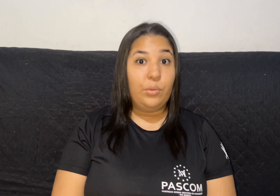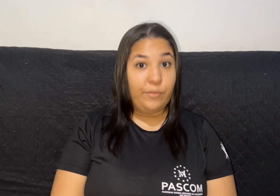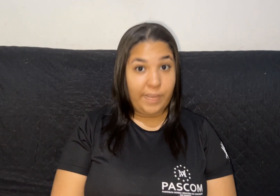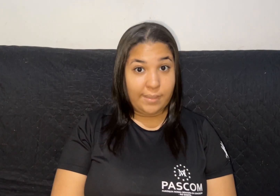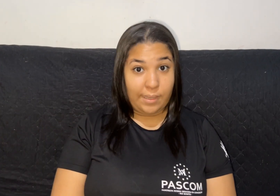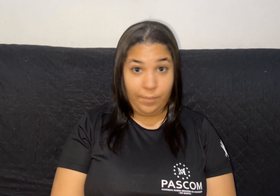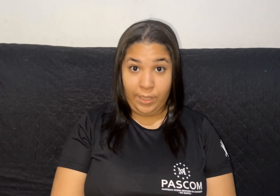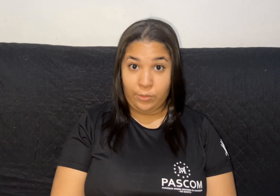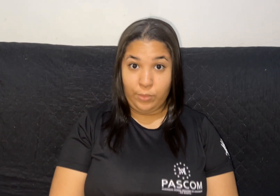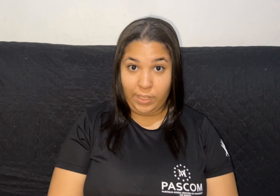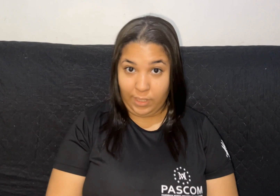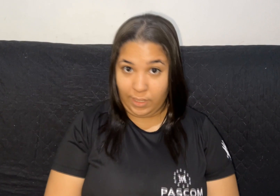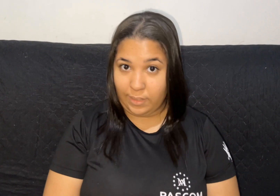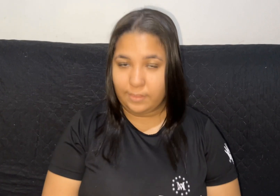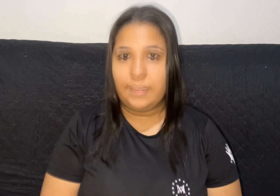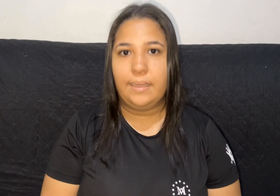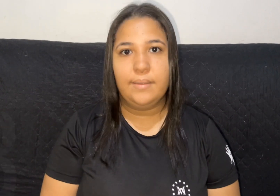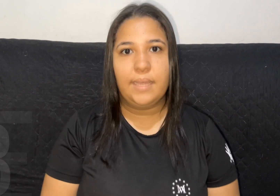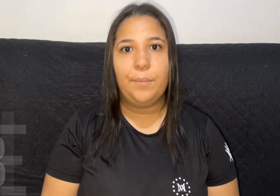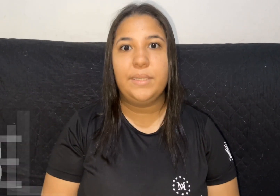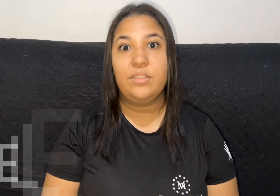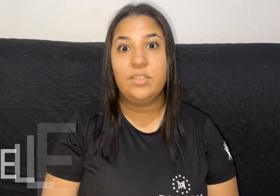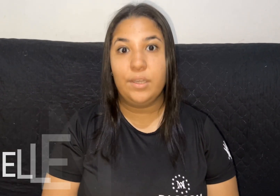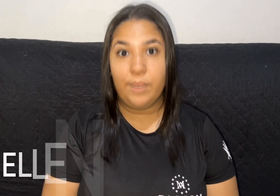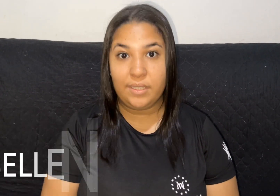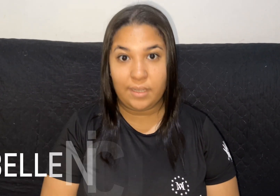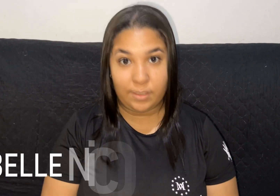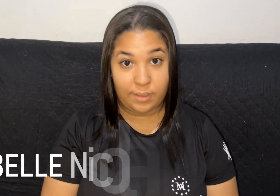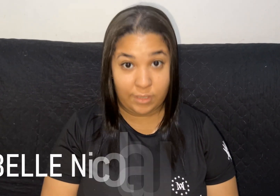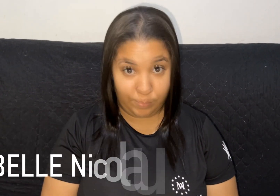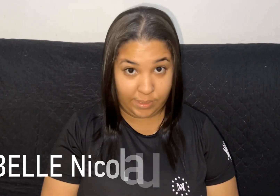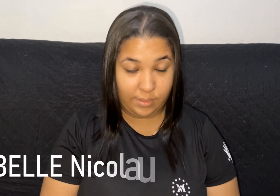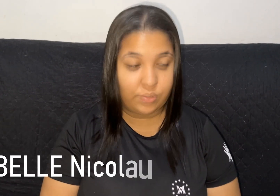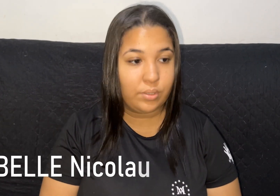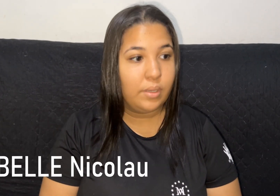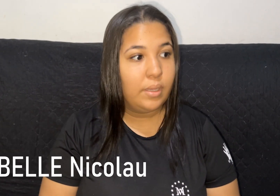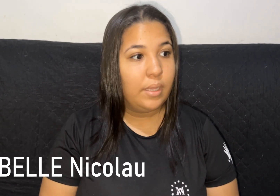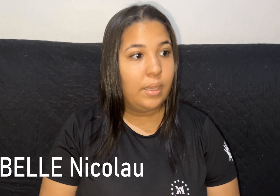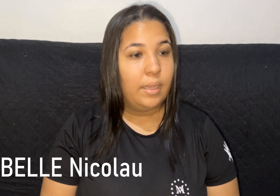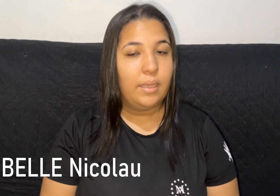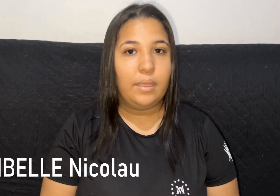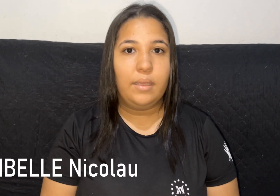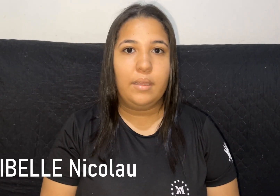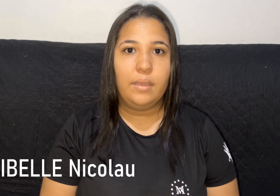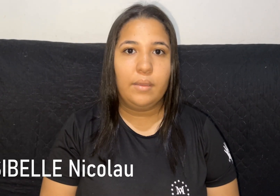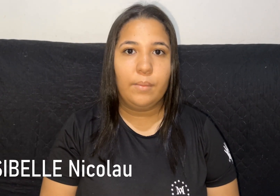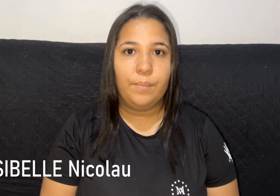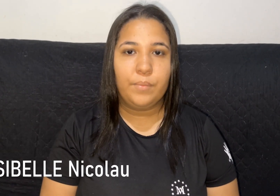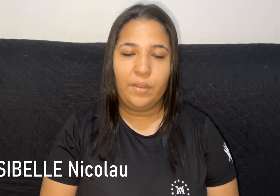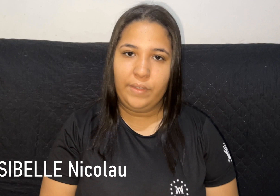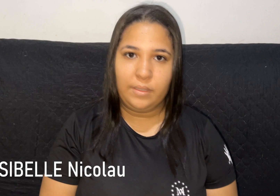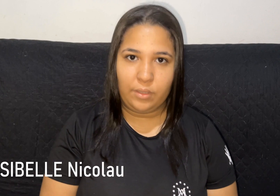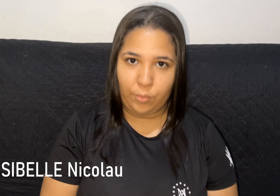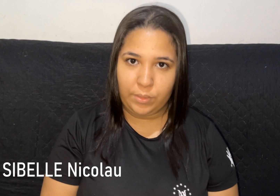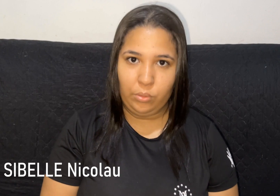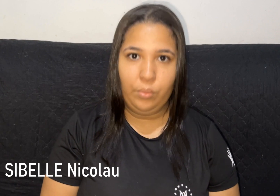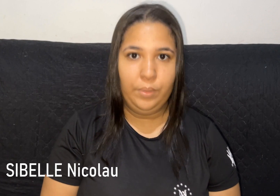Eu fiquei sabendo que ia ter intérprete de Libras nas missas. E a Fernanda comentou